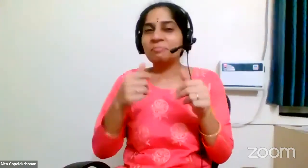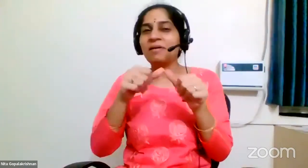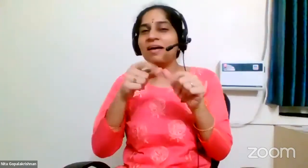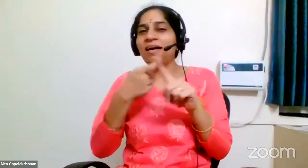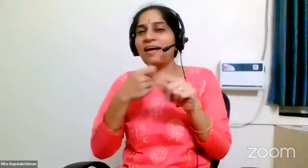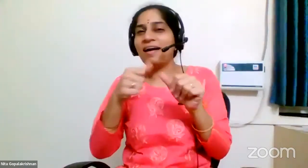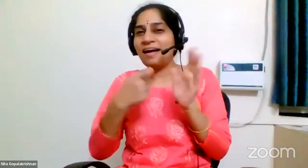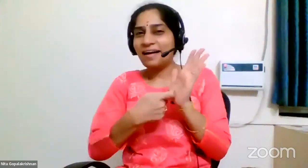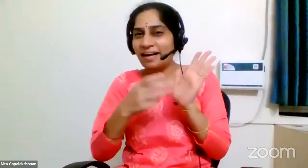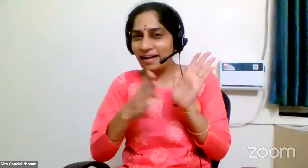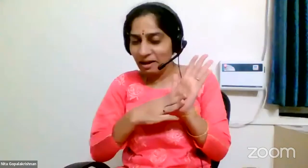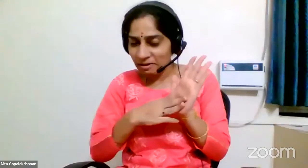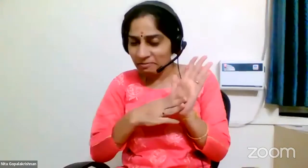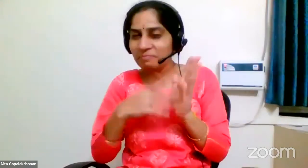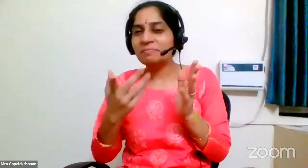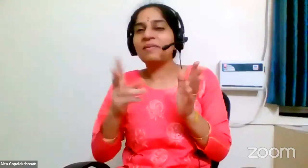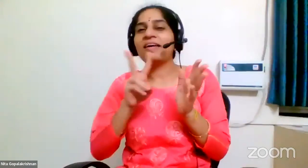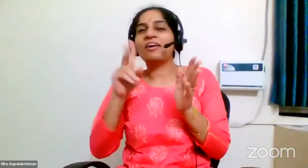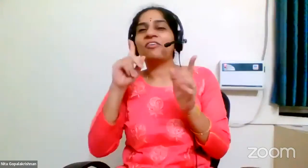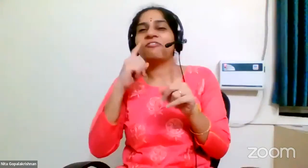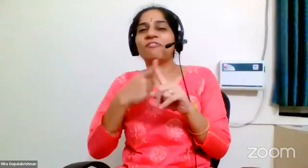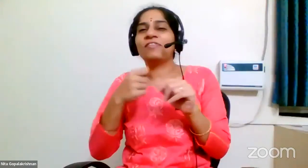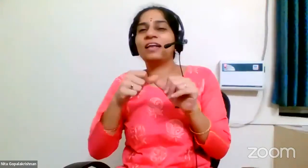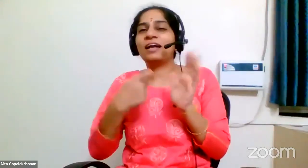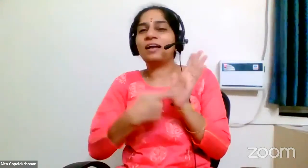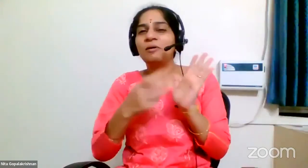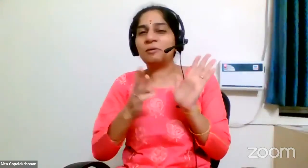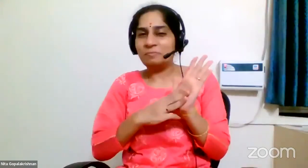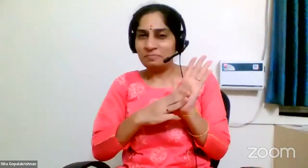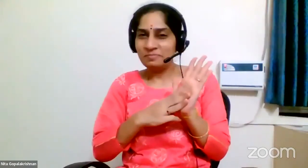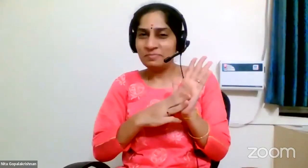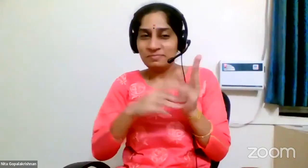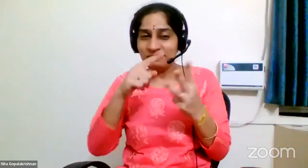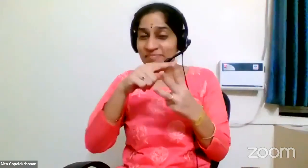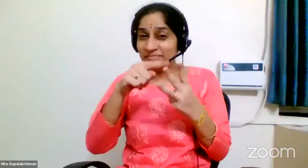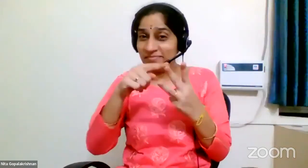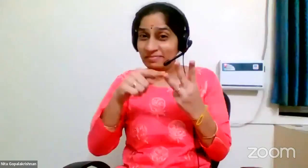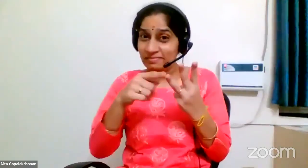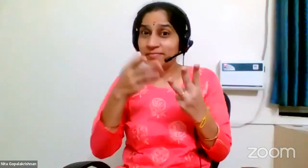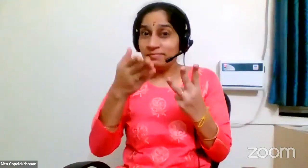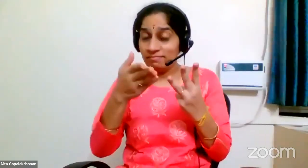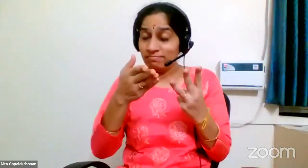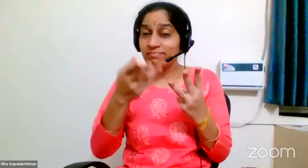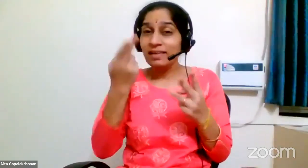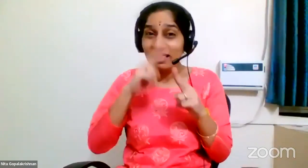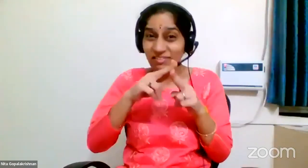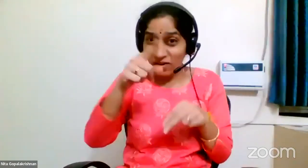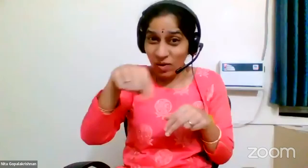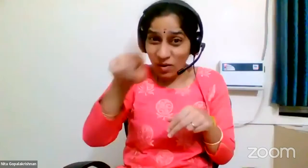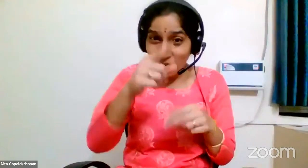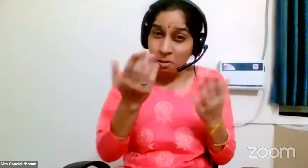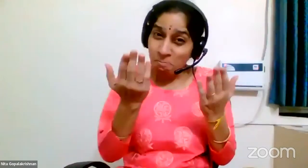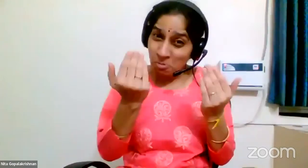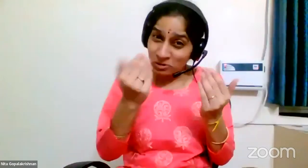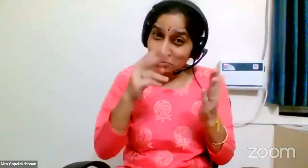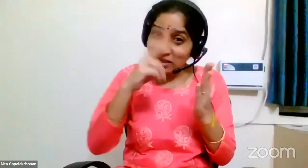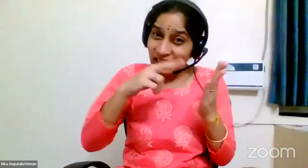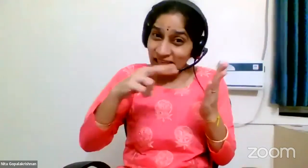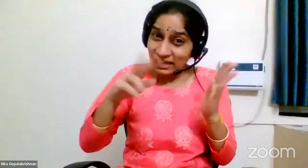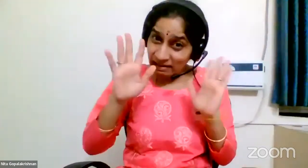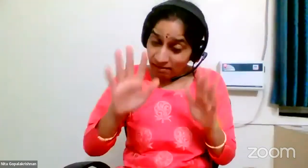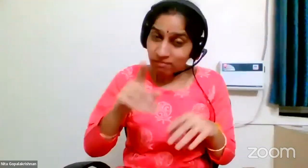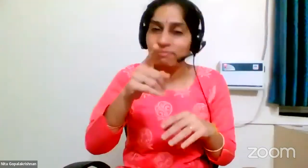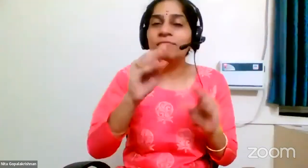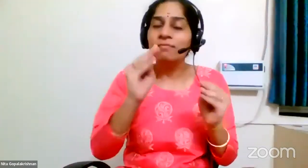18 से 24 जो श्लोक है इसको आप एक बार रीड करके आए भगवत गीता से, जिससे आपको समझने में